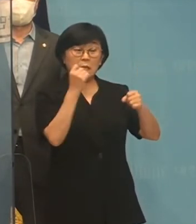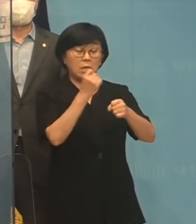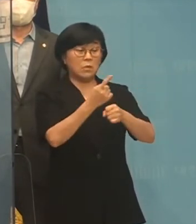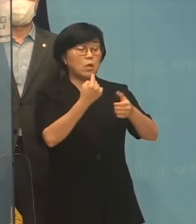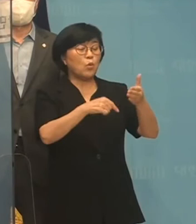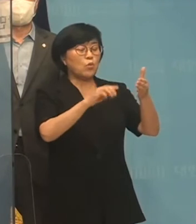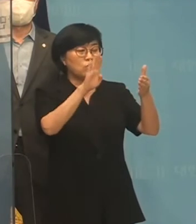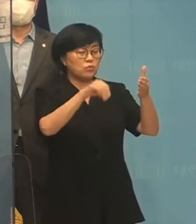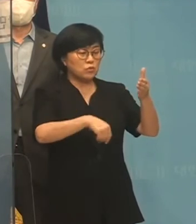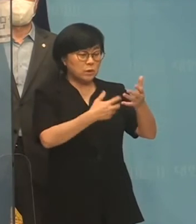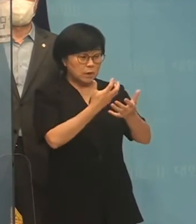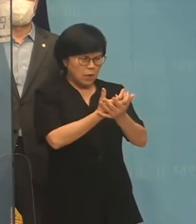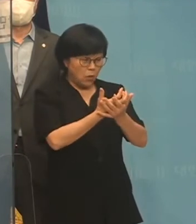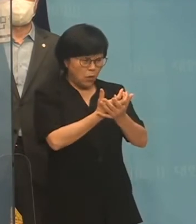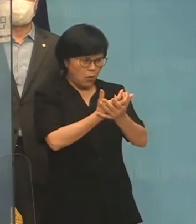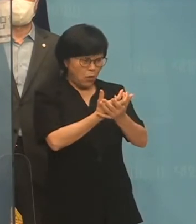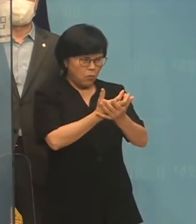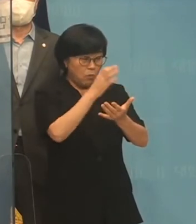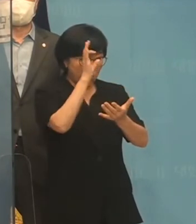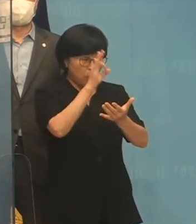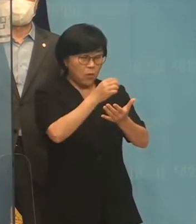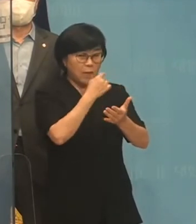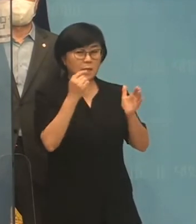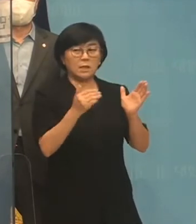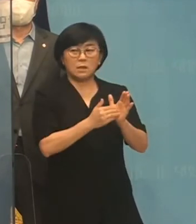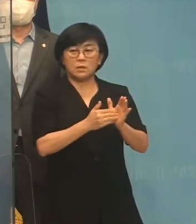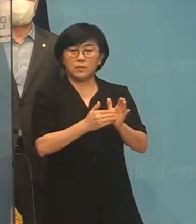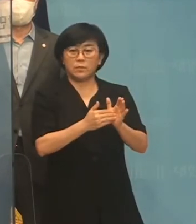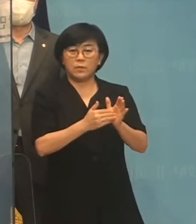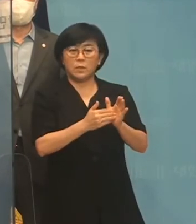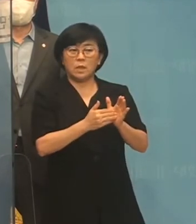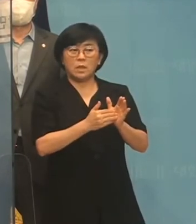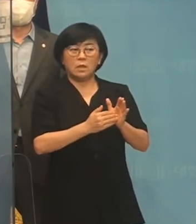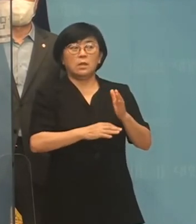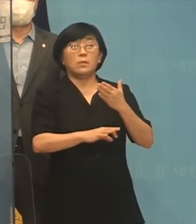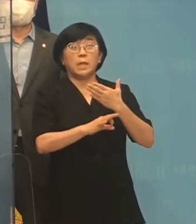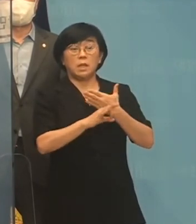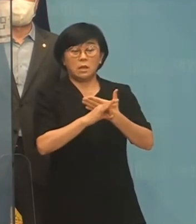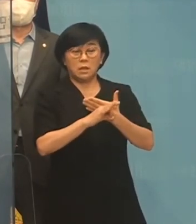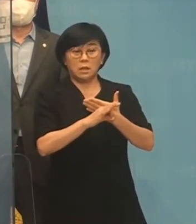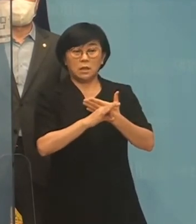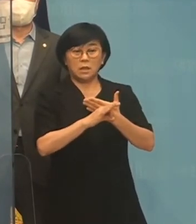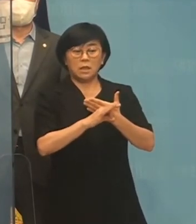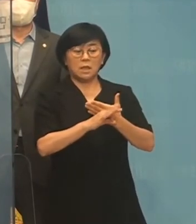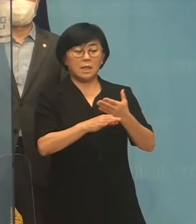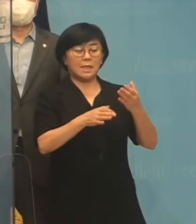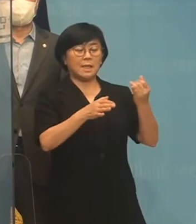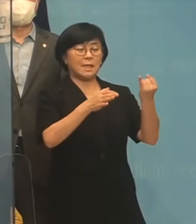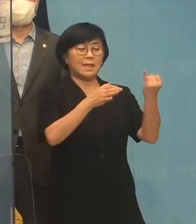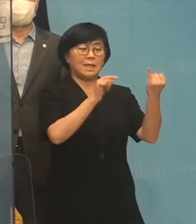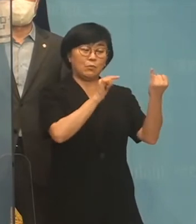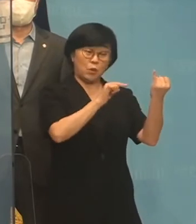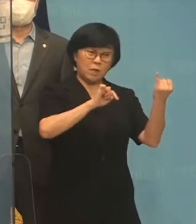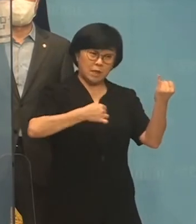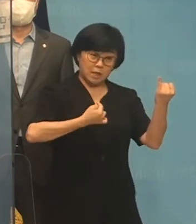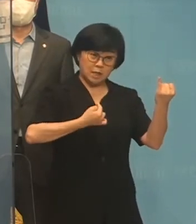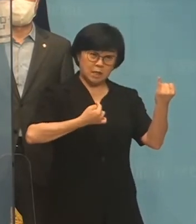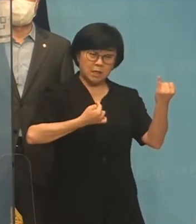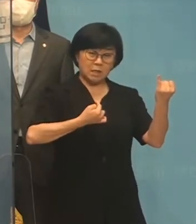교육부 자료를 통해서 확인이 되었습니다. 그렇다면 김건희 씨 본인 스스로가